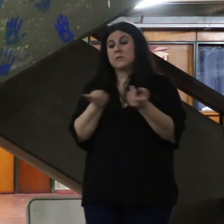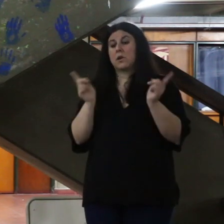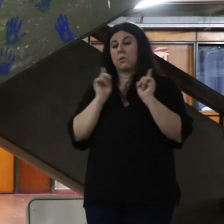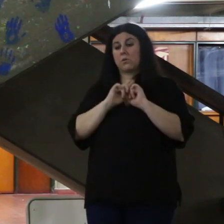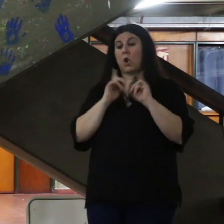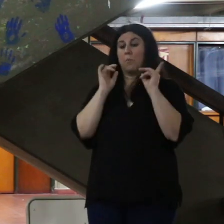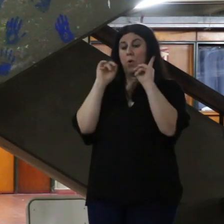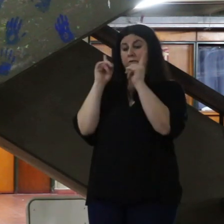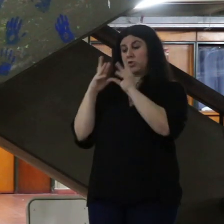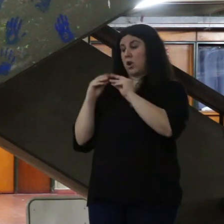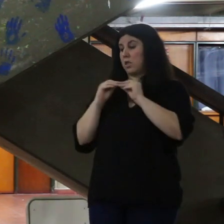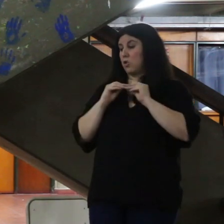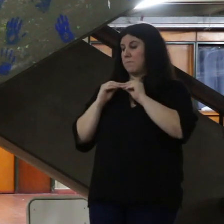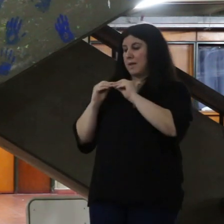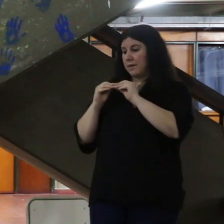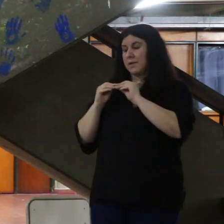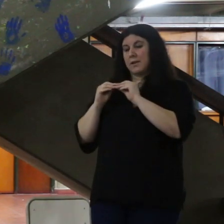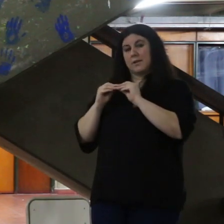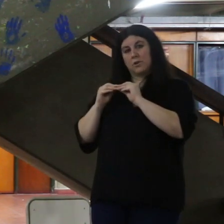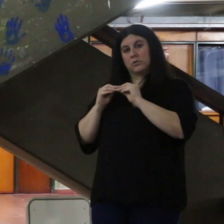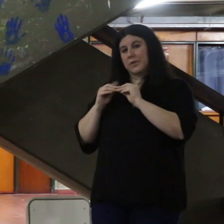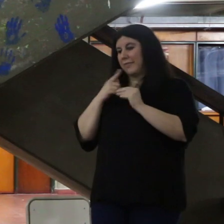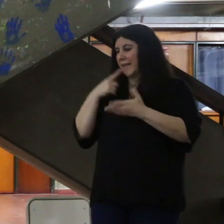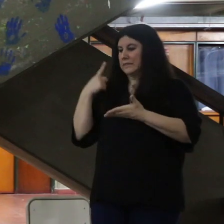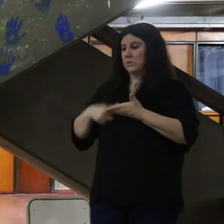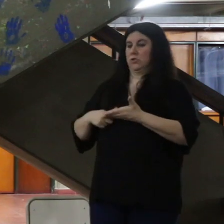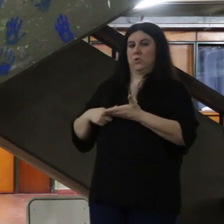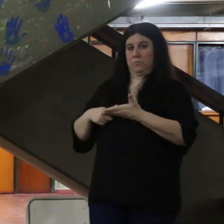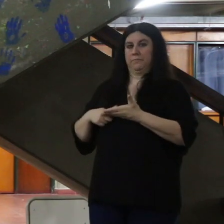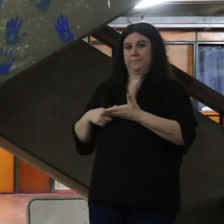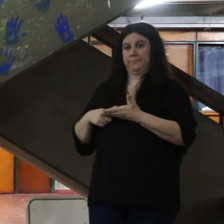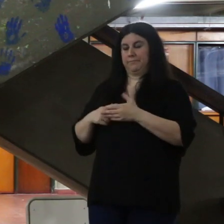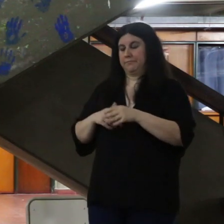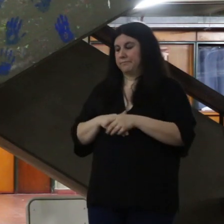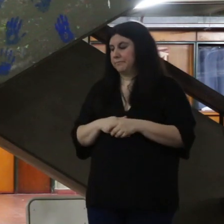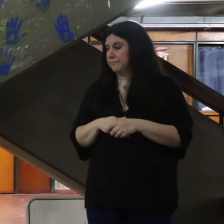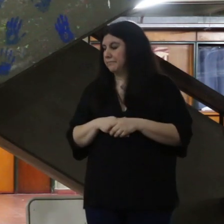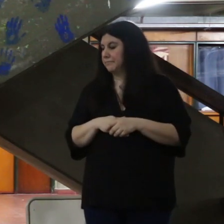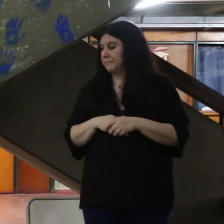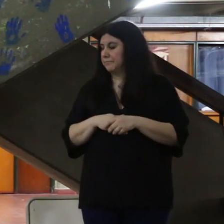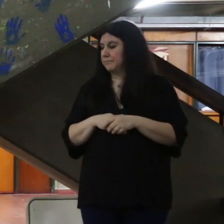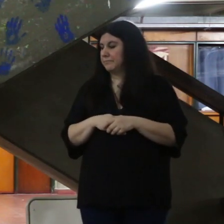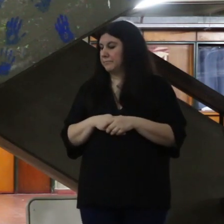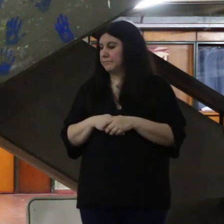nuestros compañeros y compañeras. Y